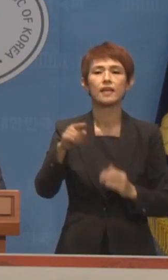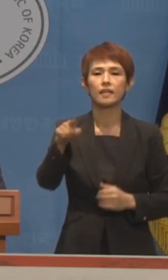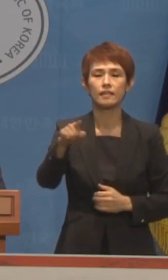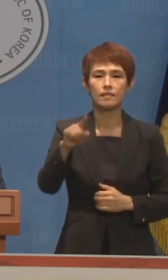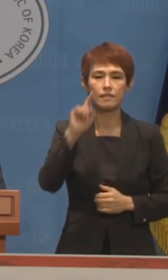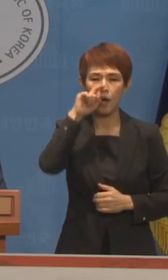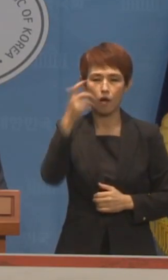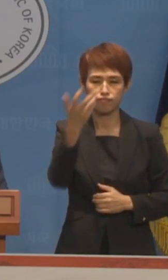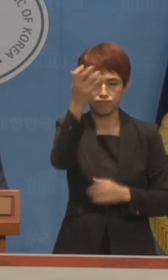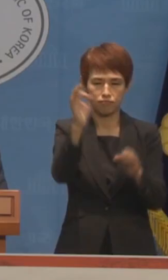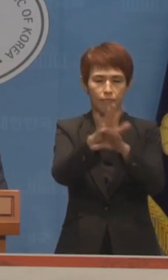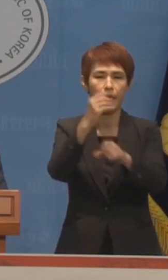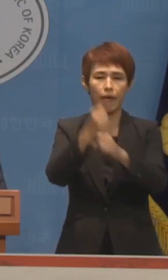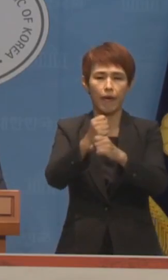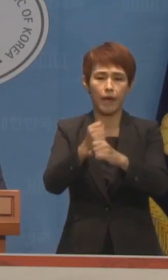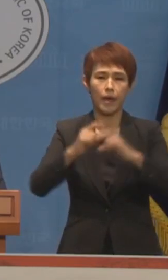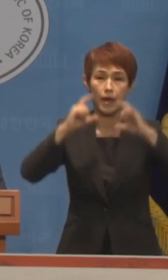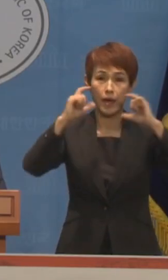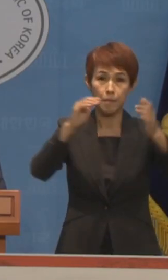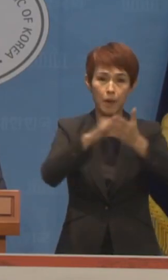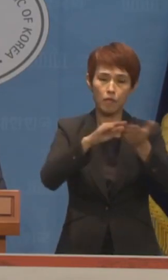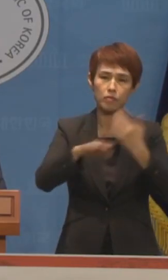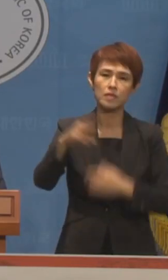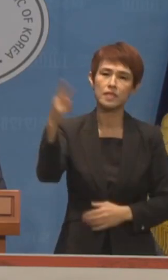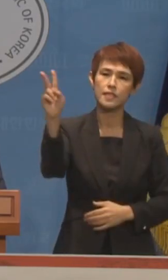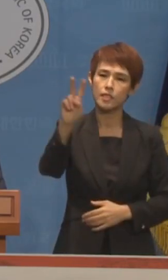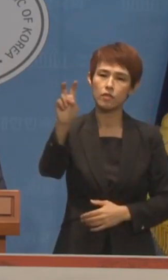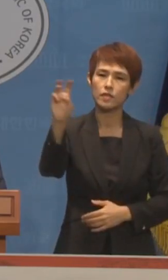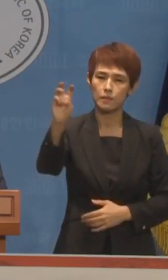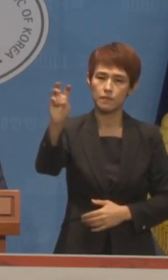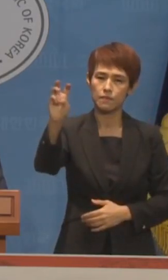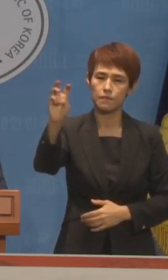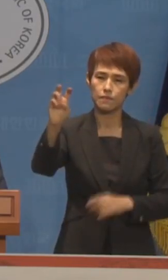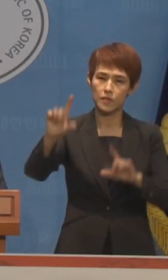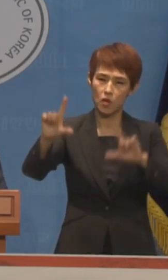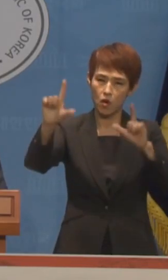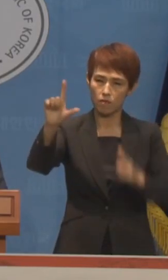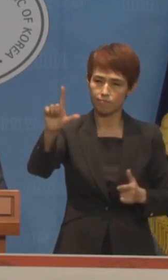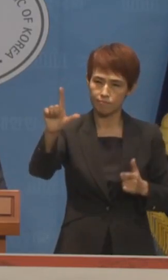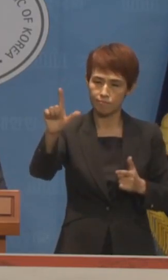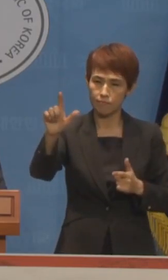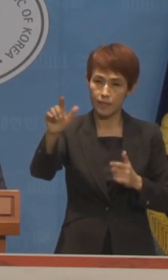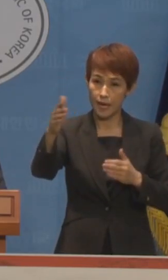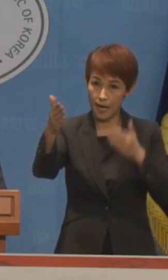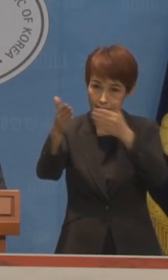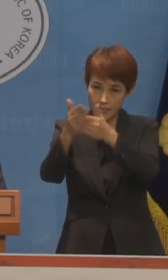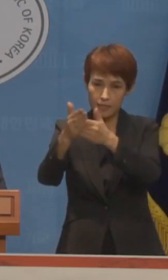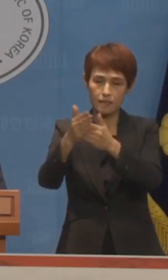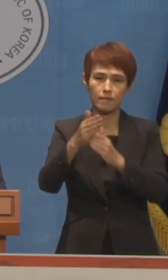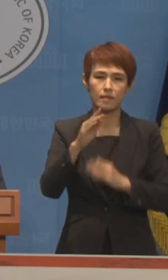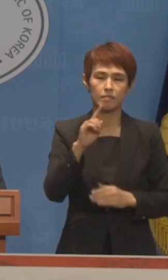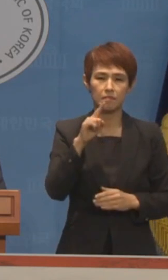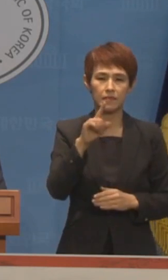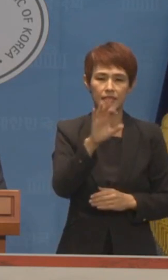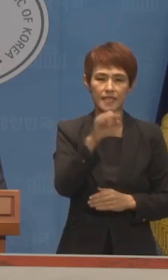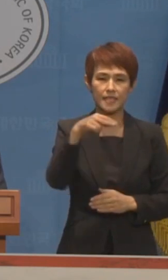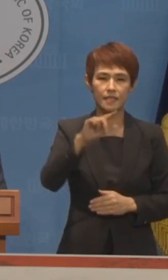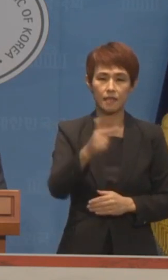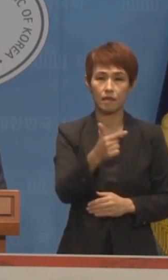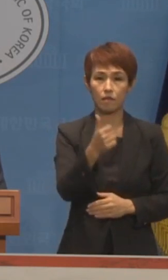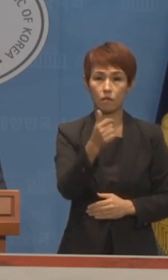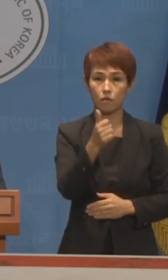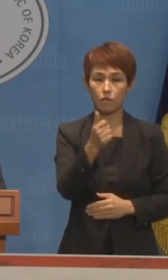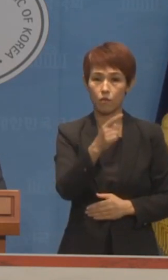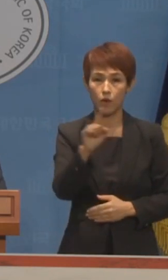선언하고 2030년 NDC 목표를 이산화탄소 발생을 40% 줄이겠다고